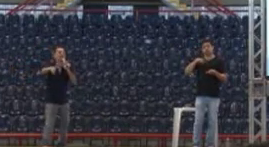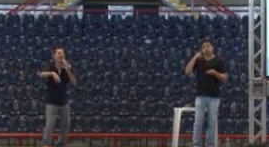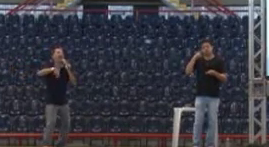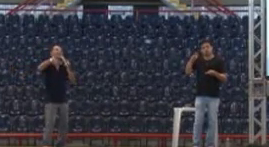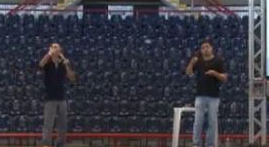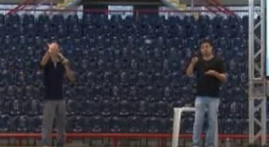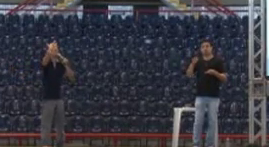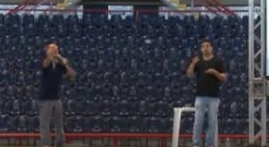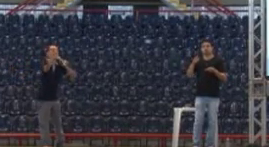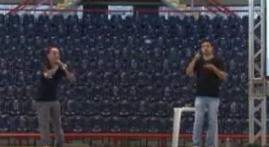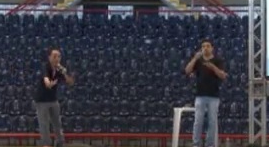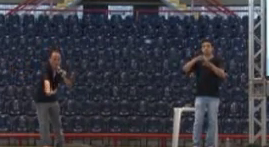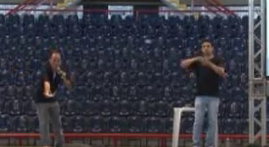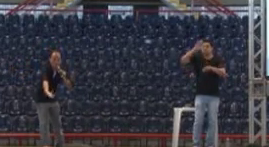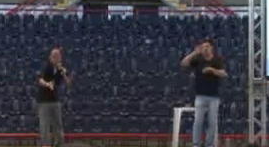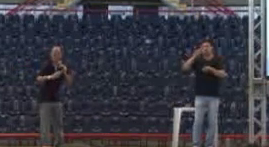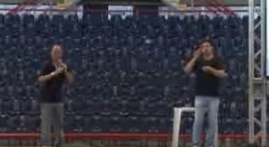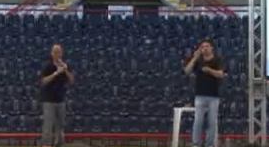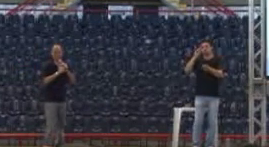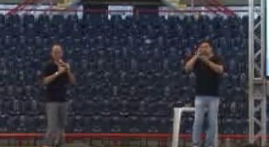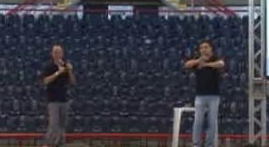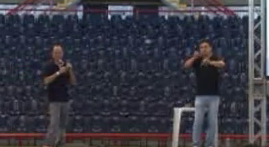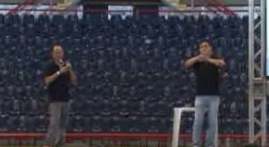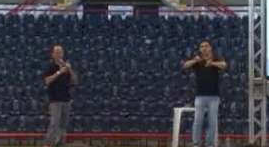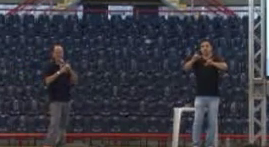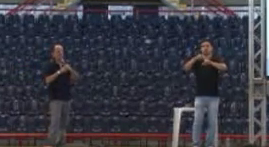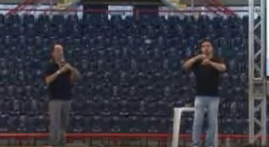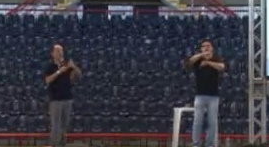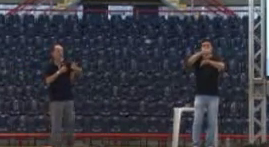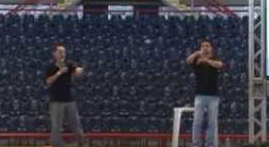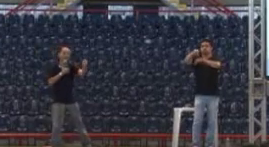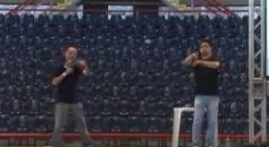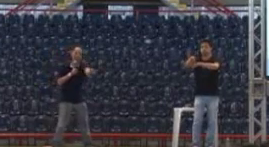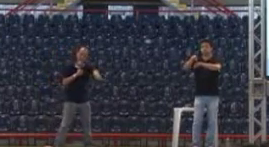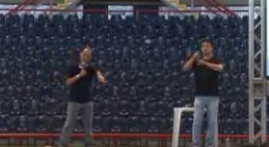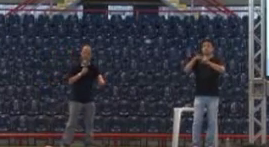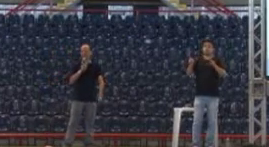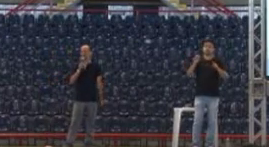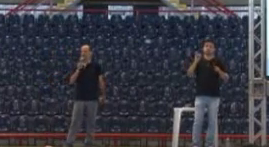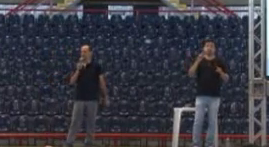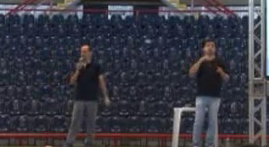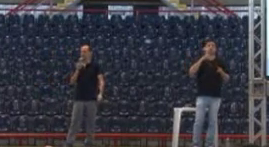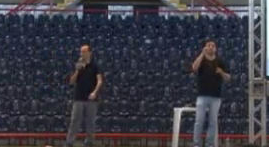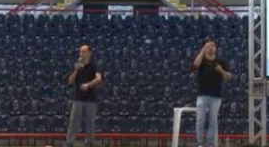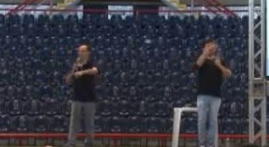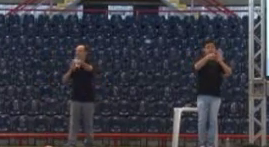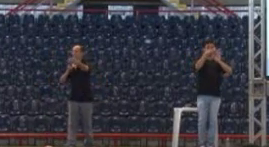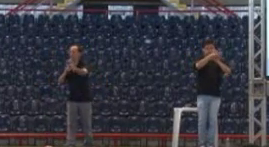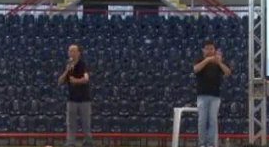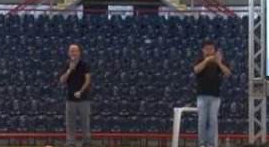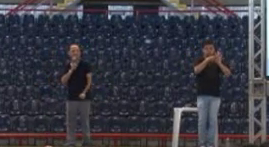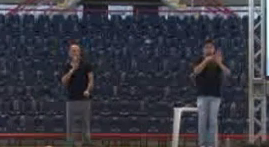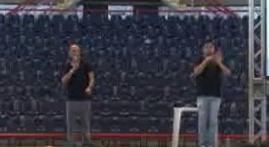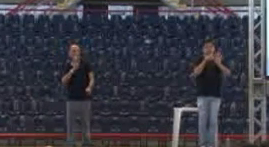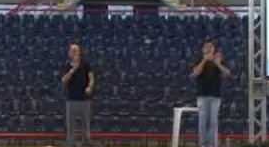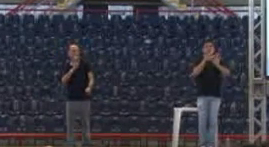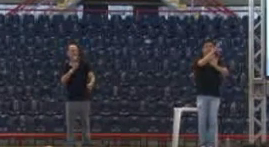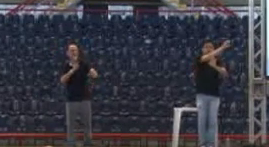privilegiar a informação se for um texto extraído